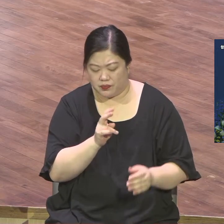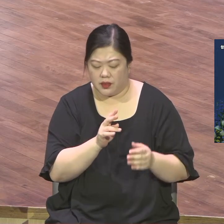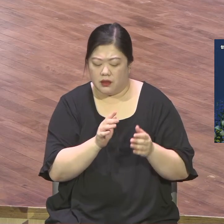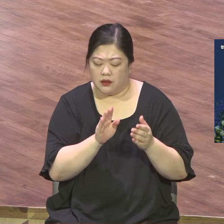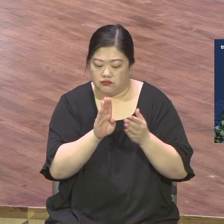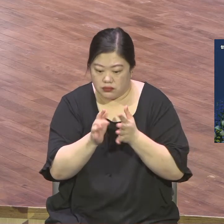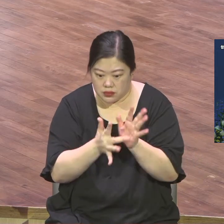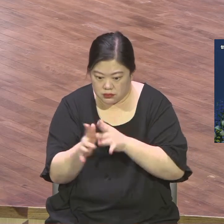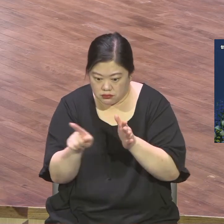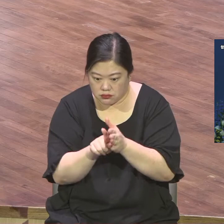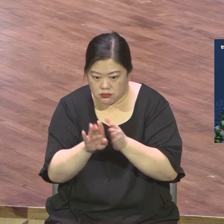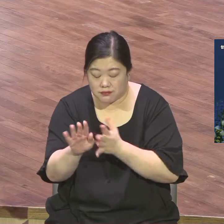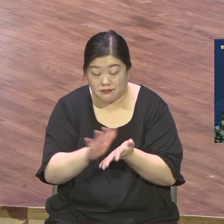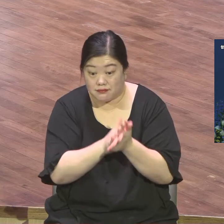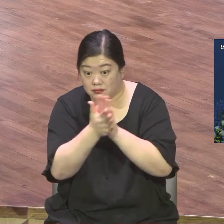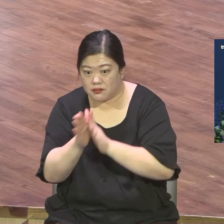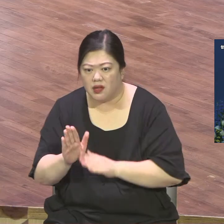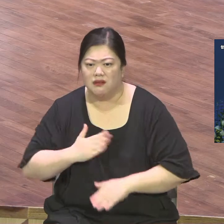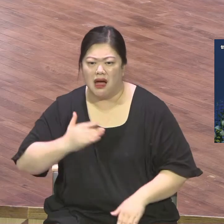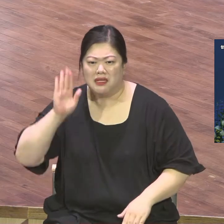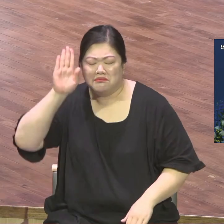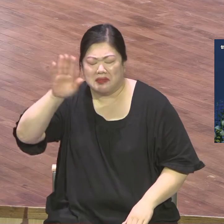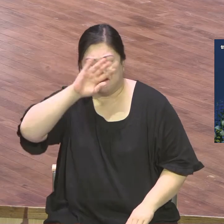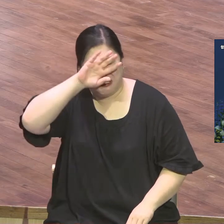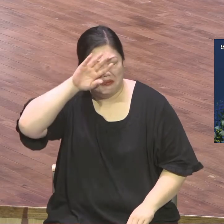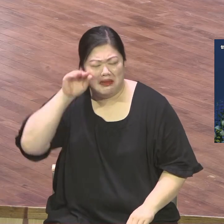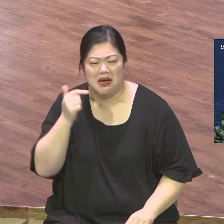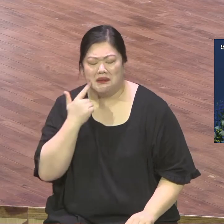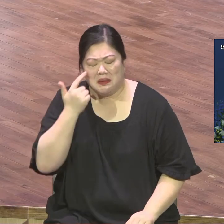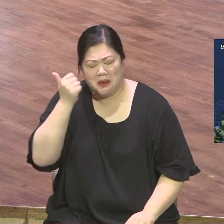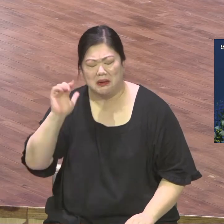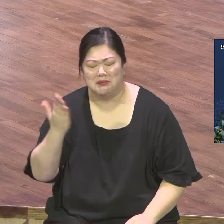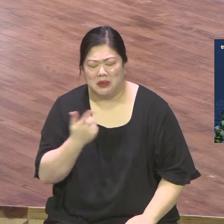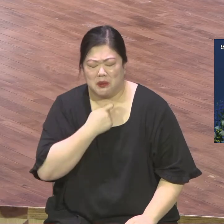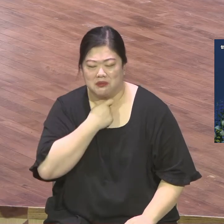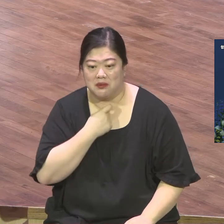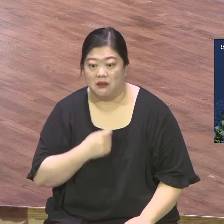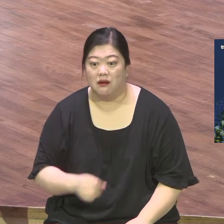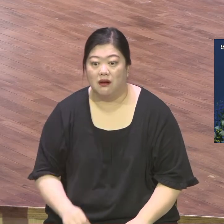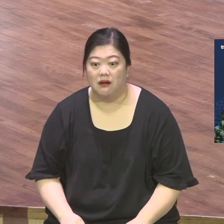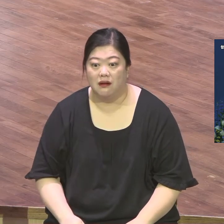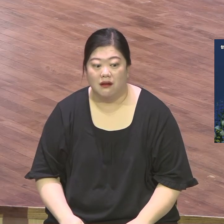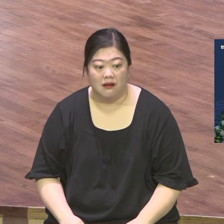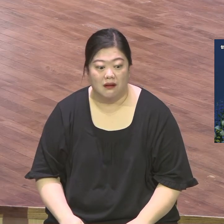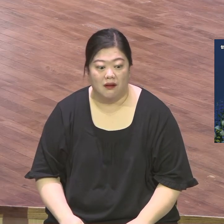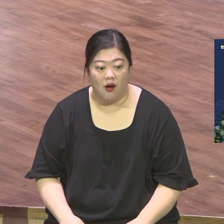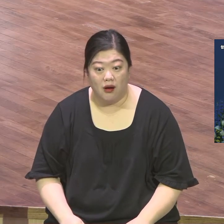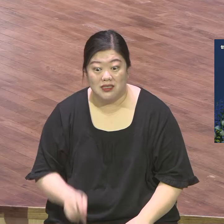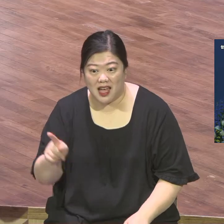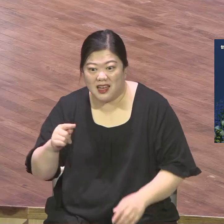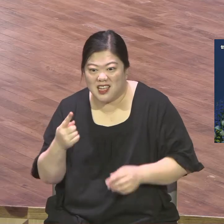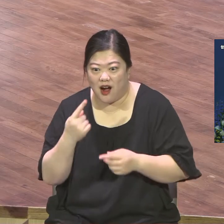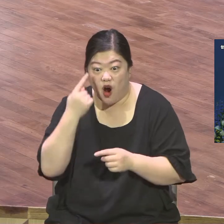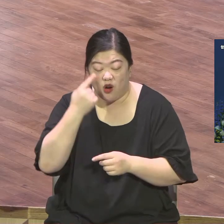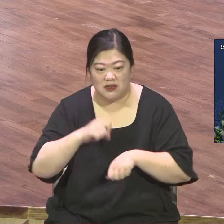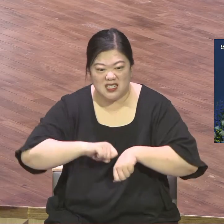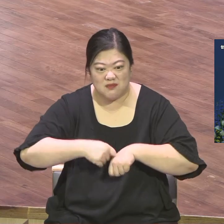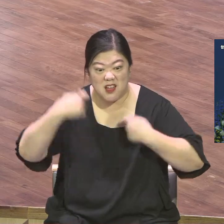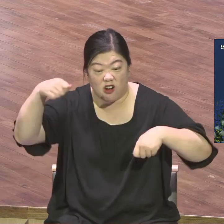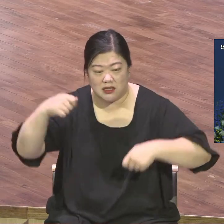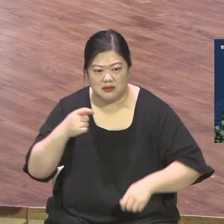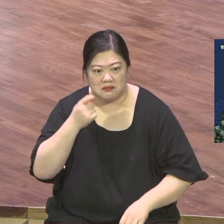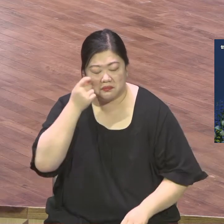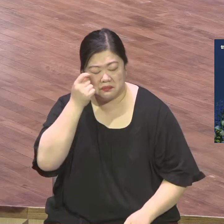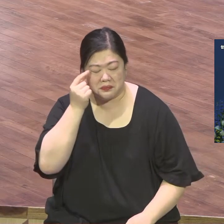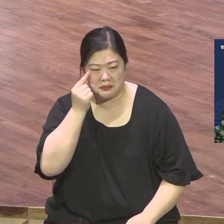훈련 받겠다고 그렇게 하는 그 말하면서 눈물이 줄줄 그냥 막 수도 꼭지 털어놨듯이 억지 우는 게 아니고 줄줄